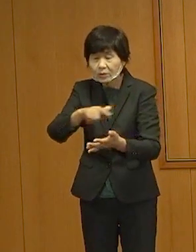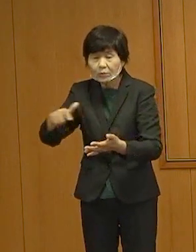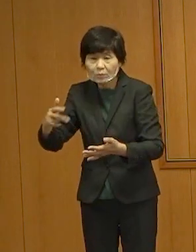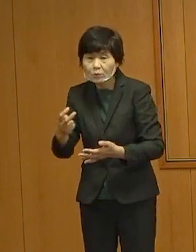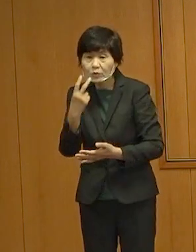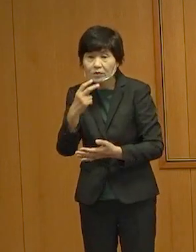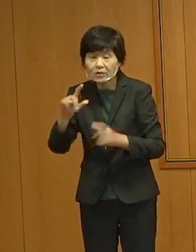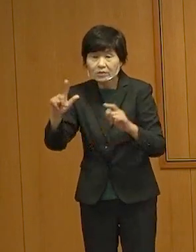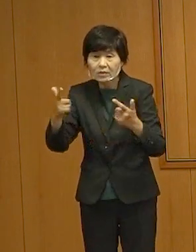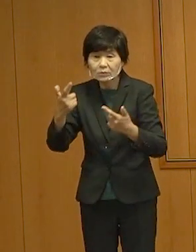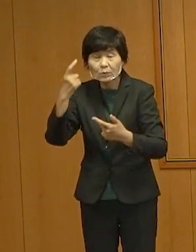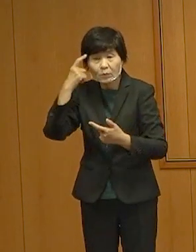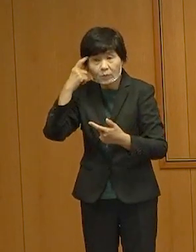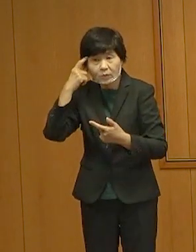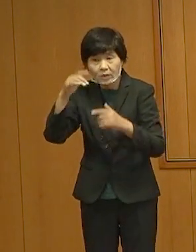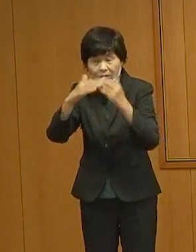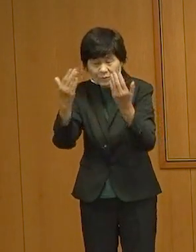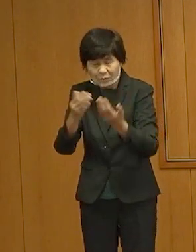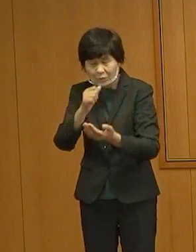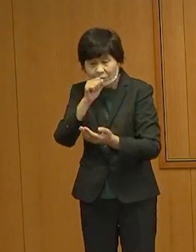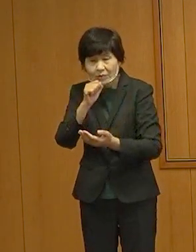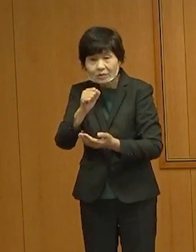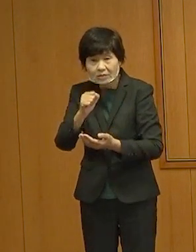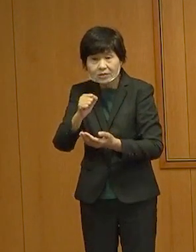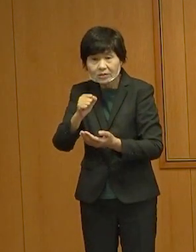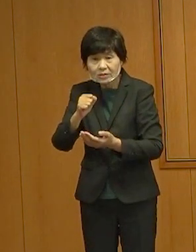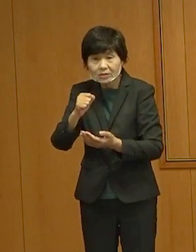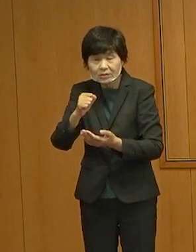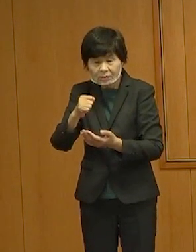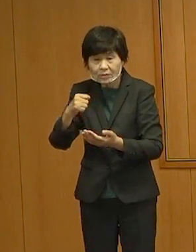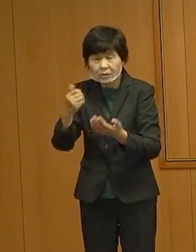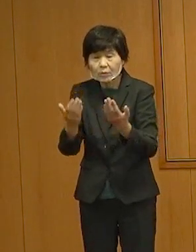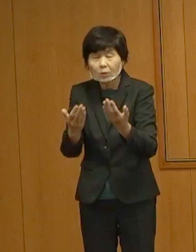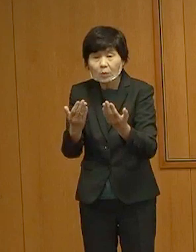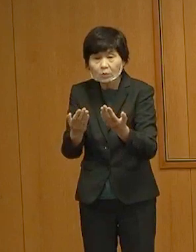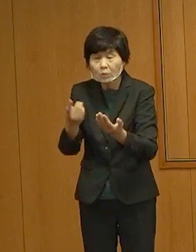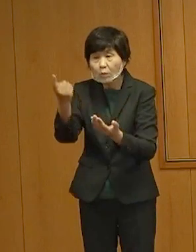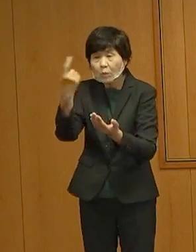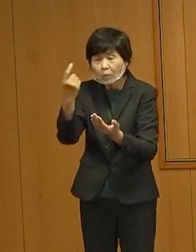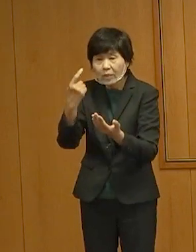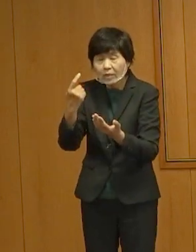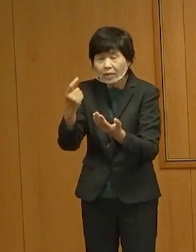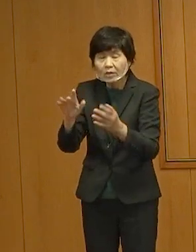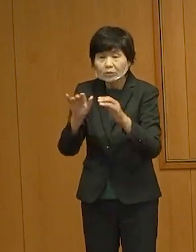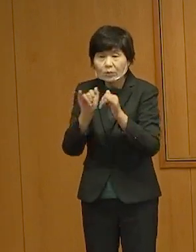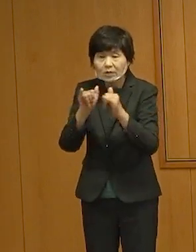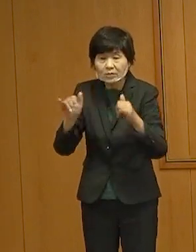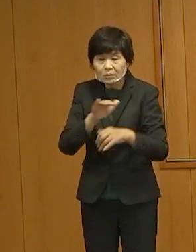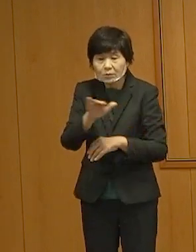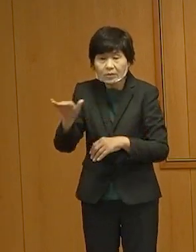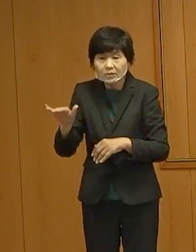分に受けられる、教育を受けられる方々のニーズについても検討していこうというふうに思います。